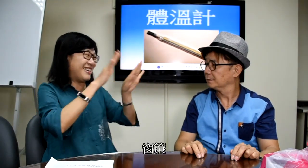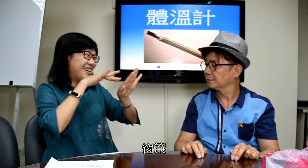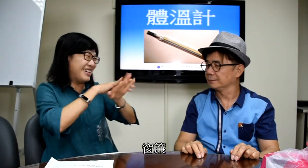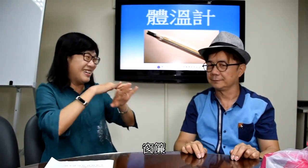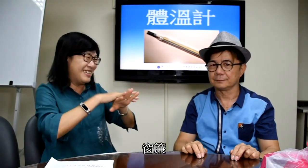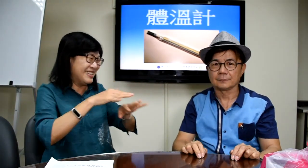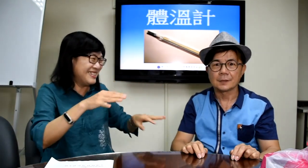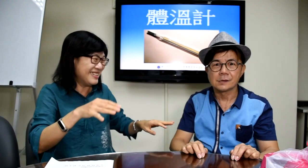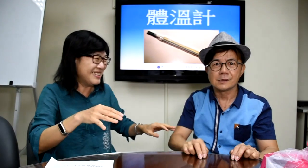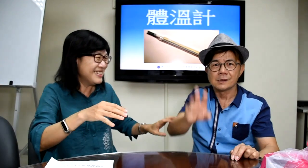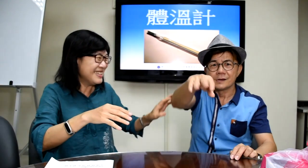窗帘。